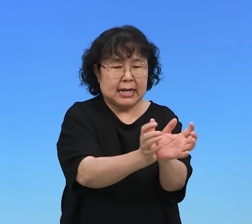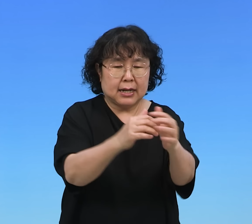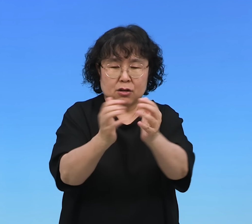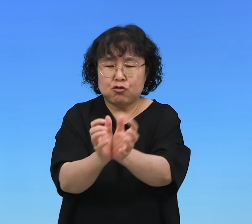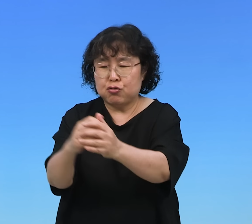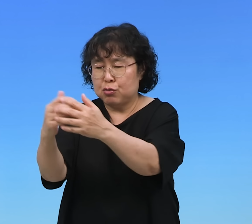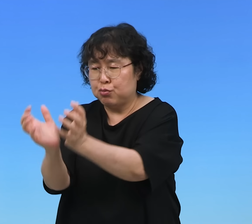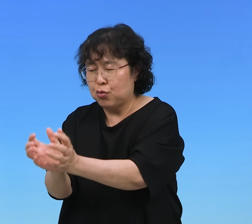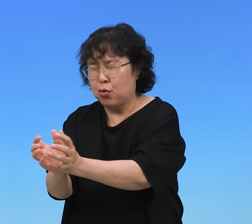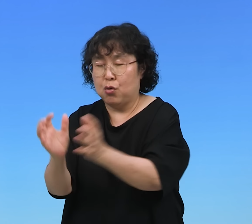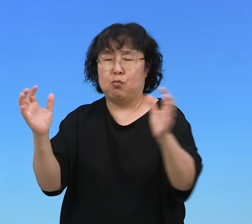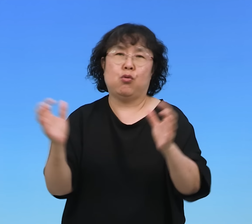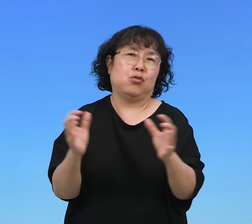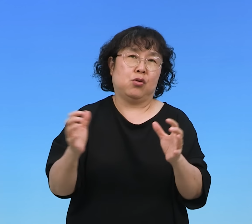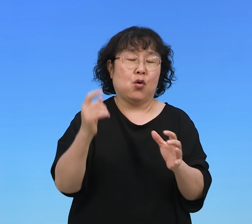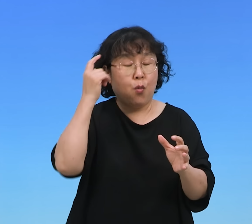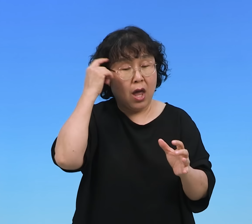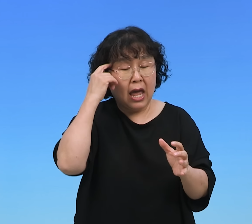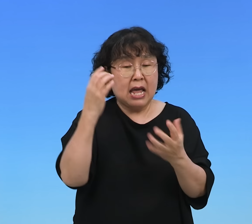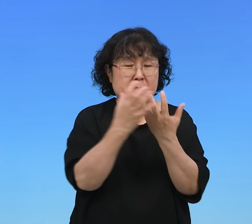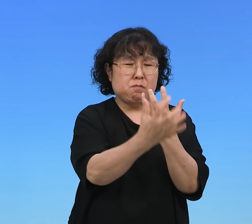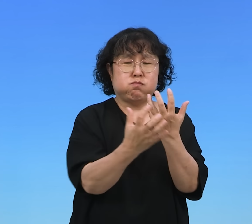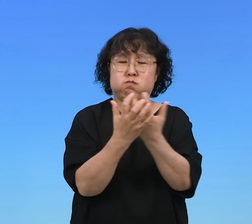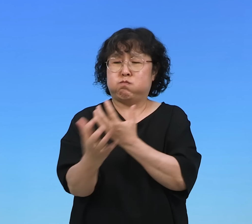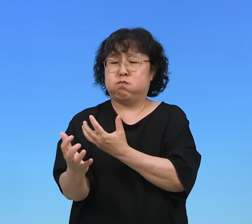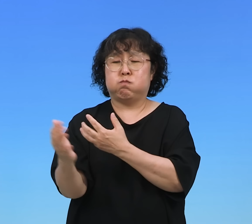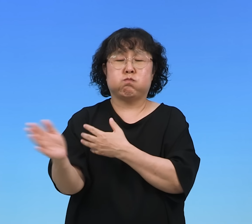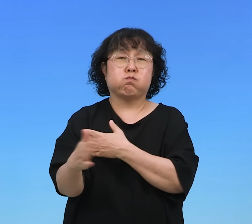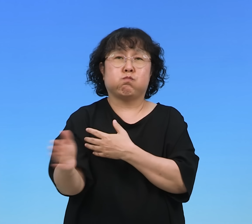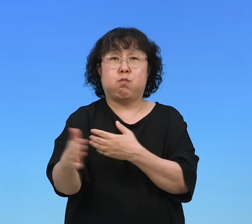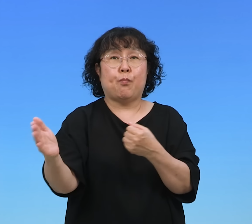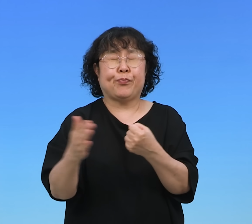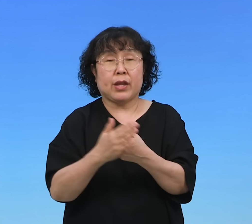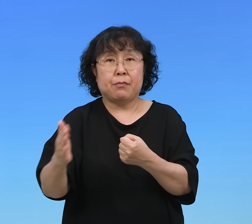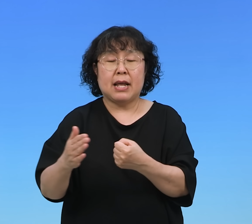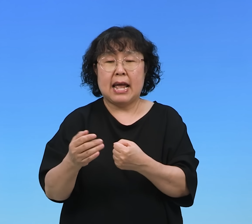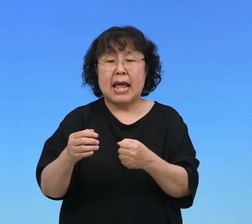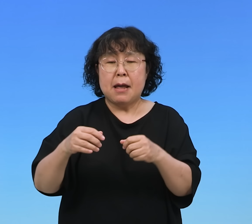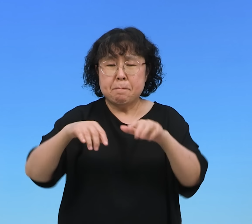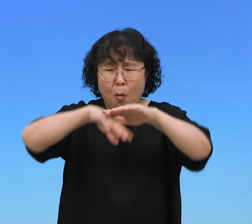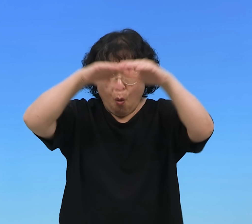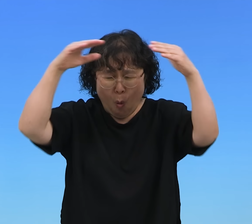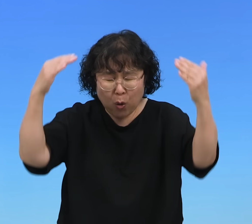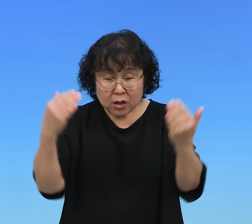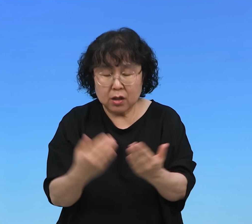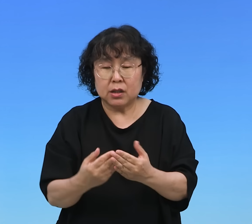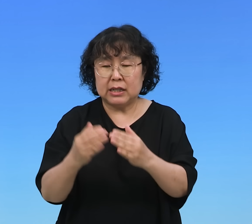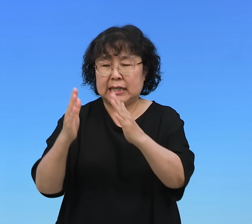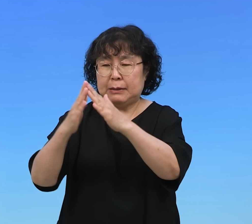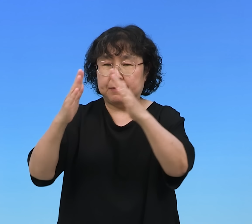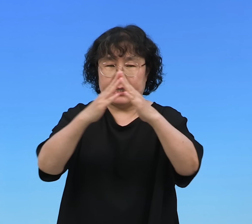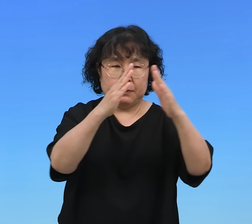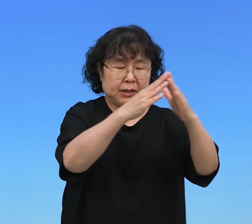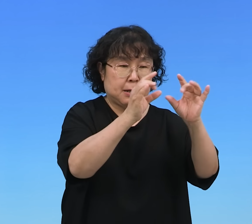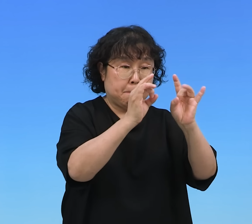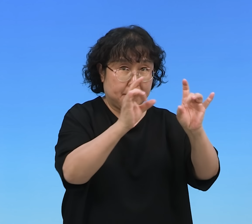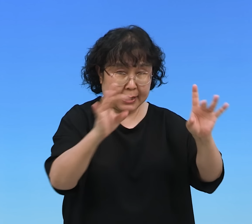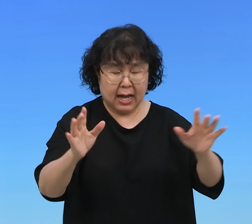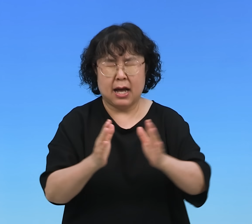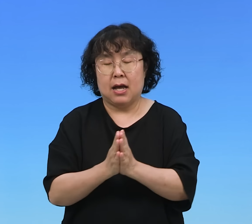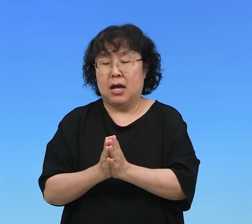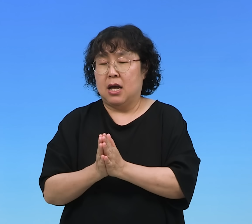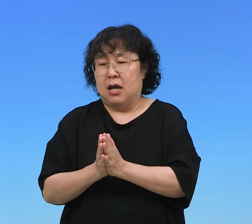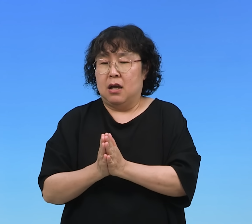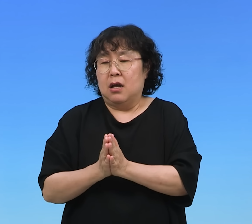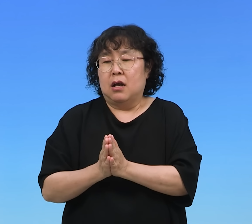이유는 대그룹으로 모일 수 있는 여건이 안 됐기 때문이에요. 모든 게 다 소그룹으로 꿈을 가지고 집을